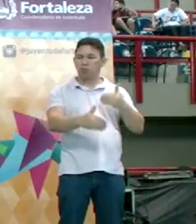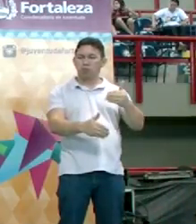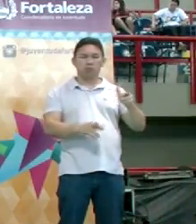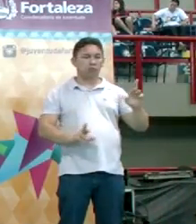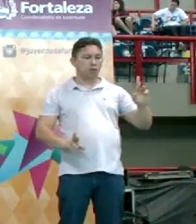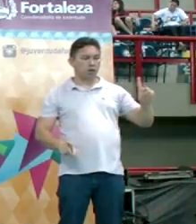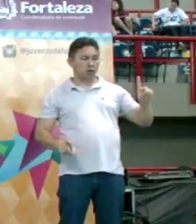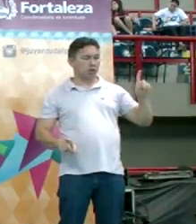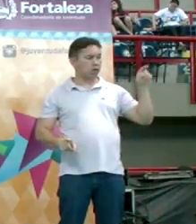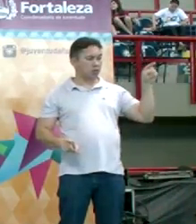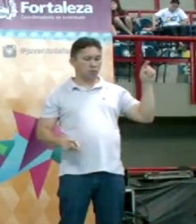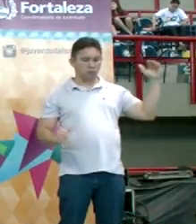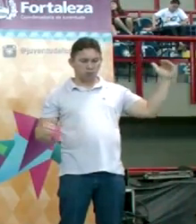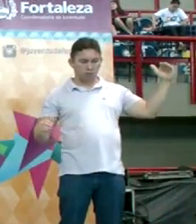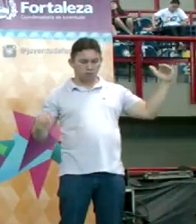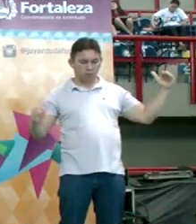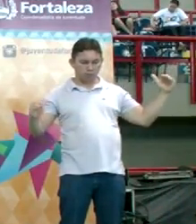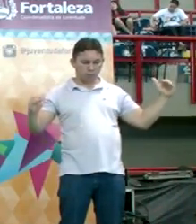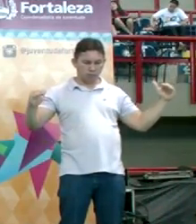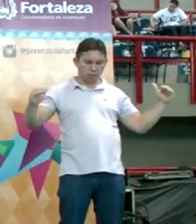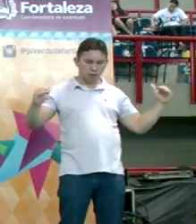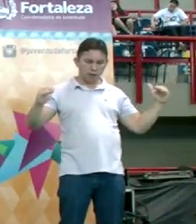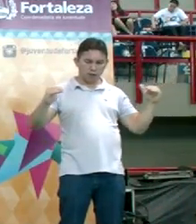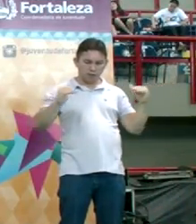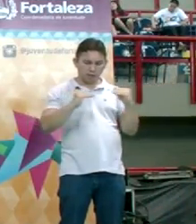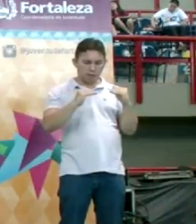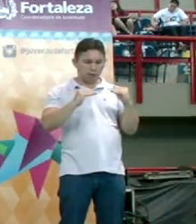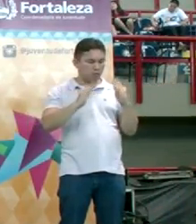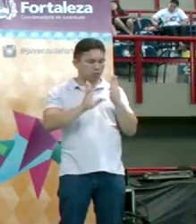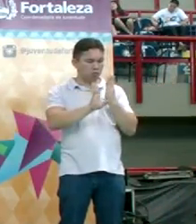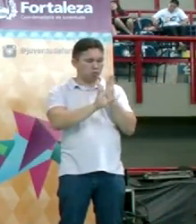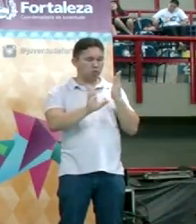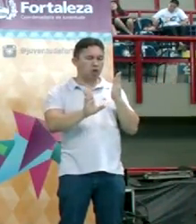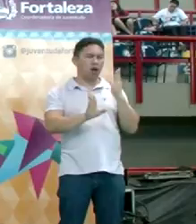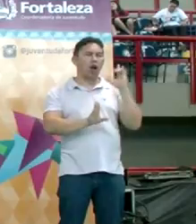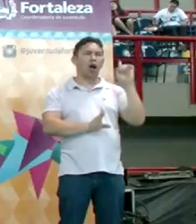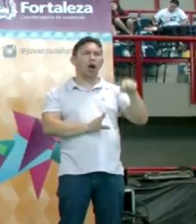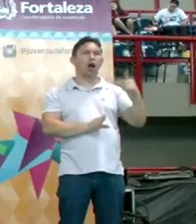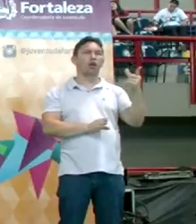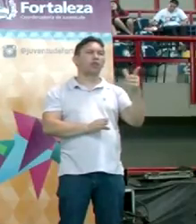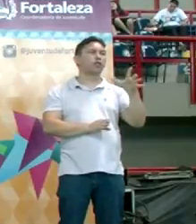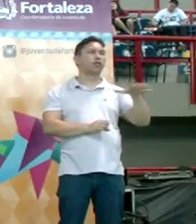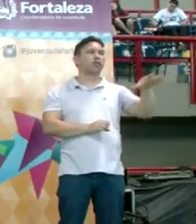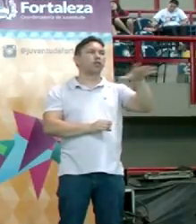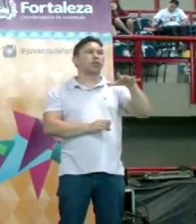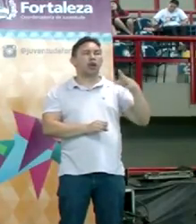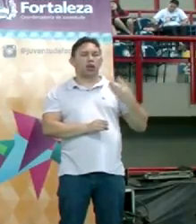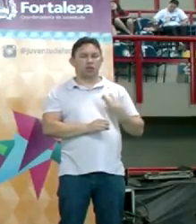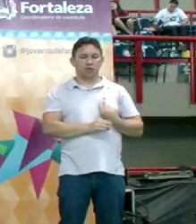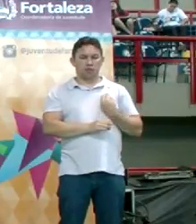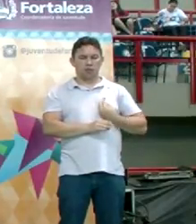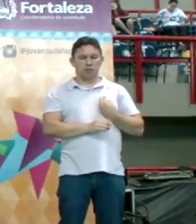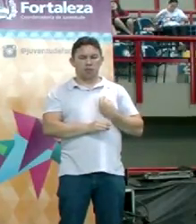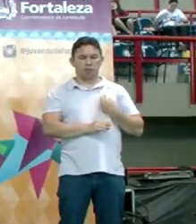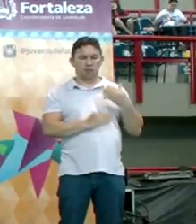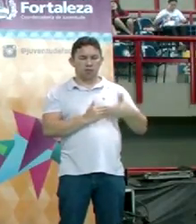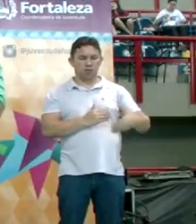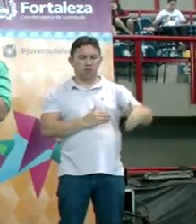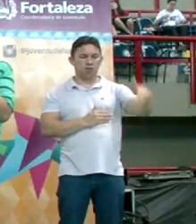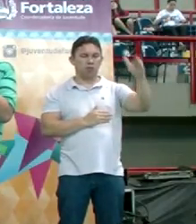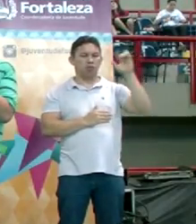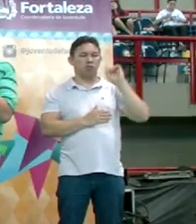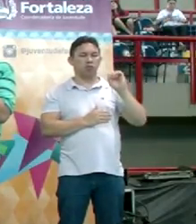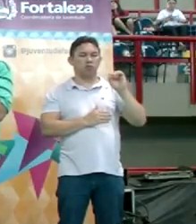diferença tende a diminuir, né, por conta das realidades que nós estamos passando